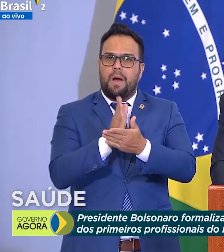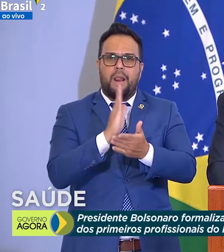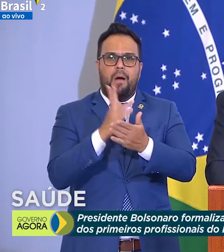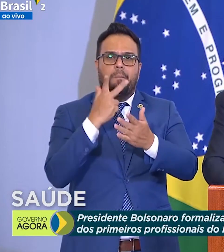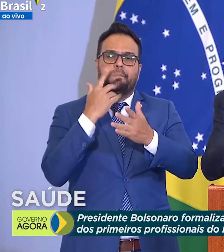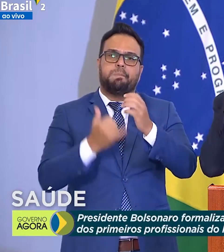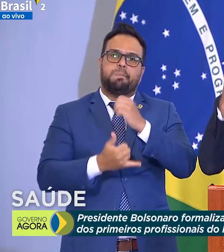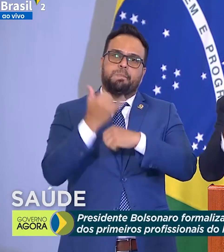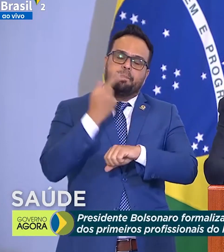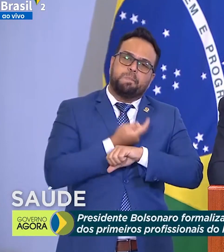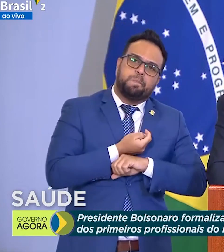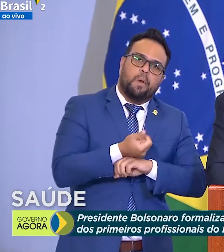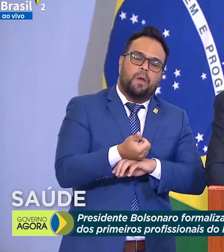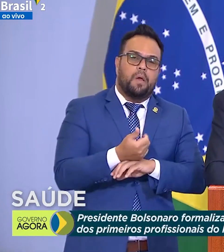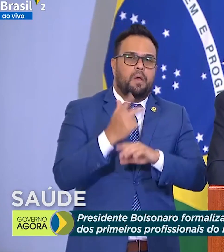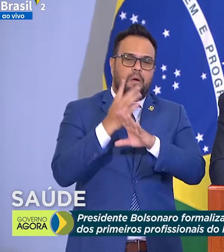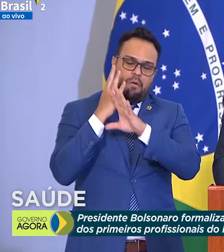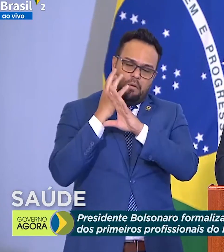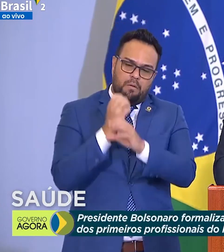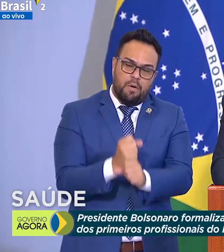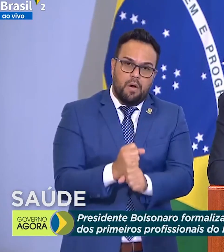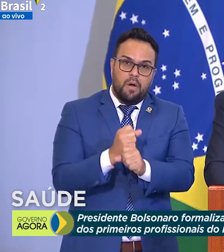as contas aqui.